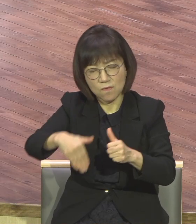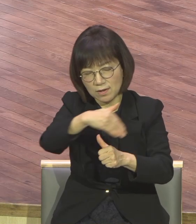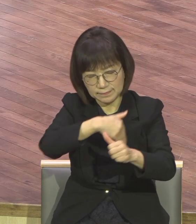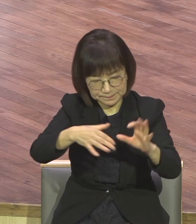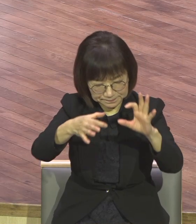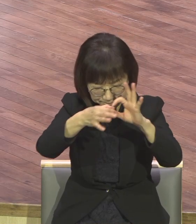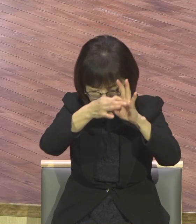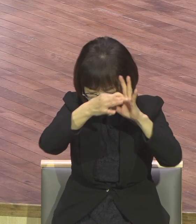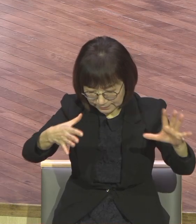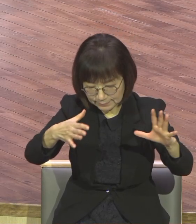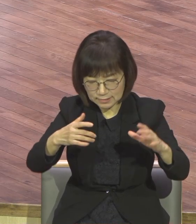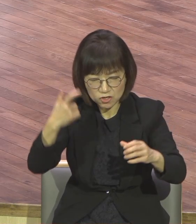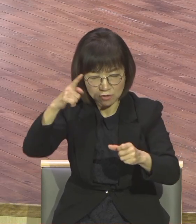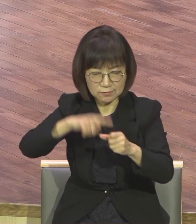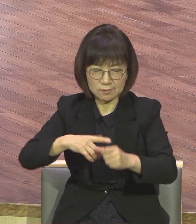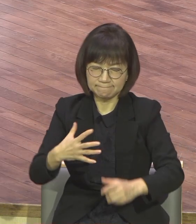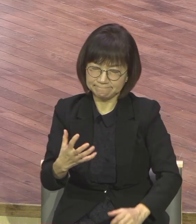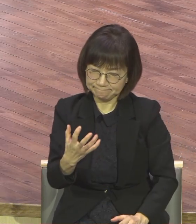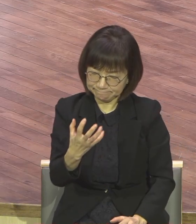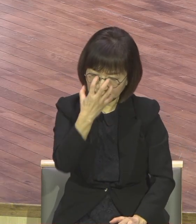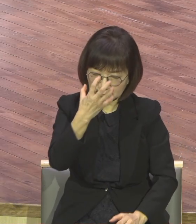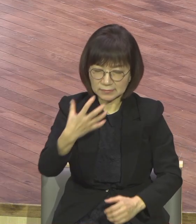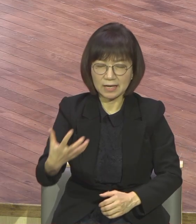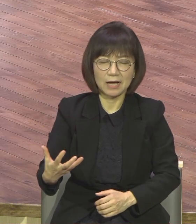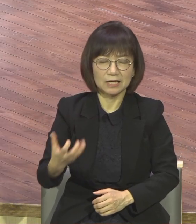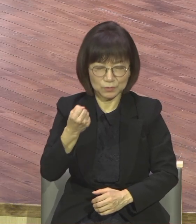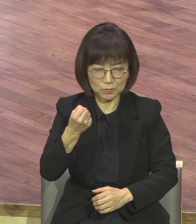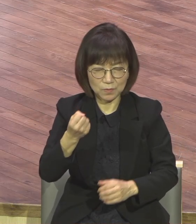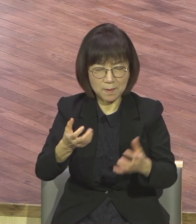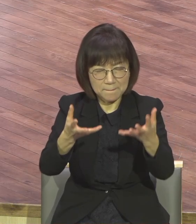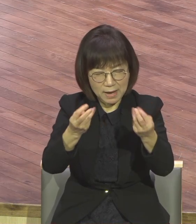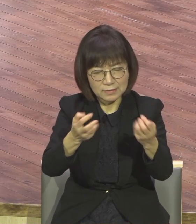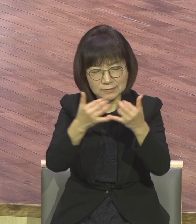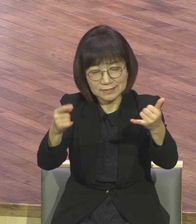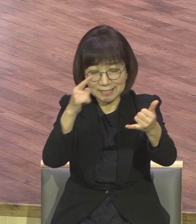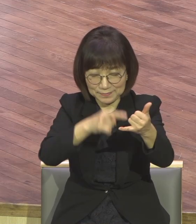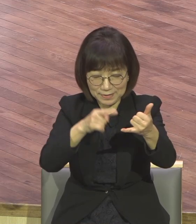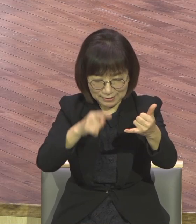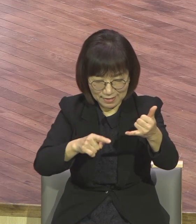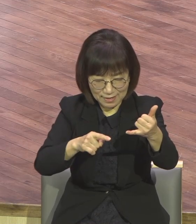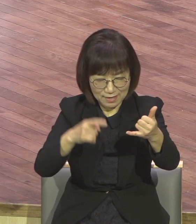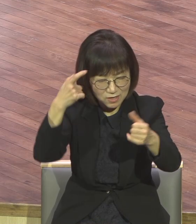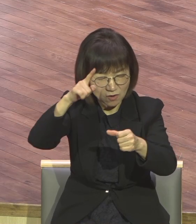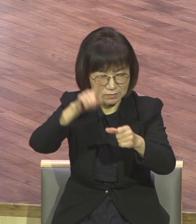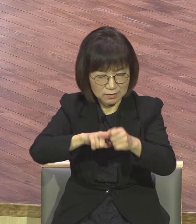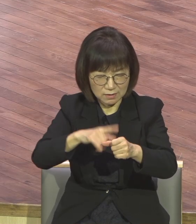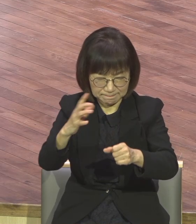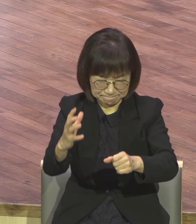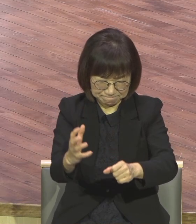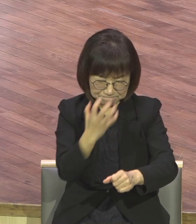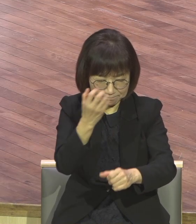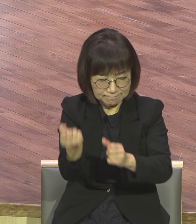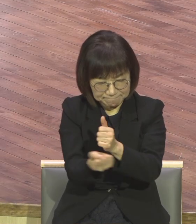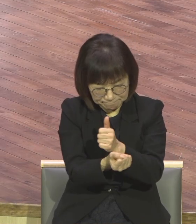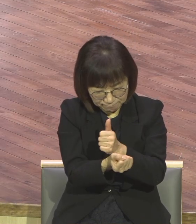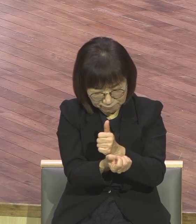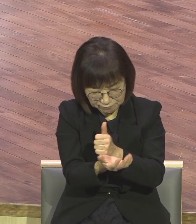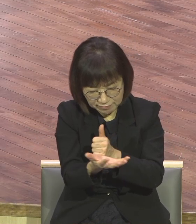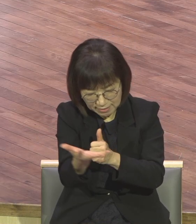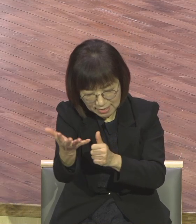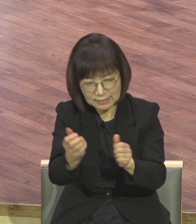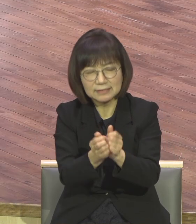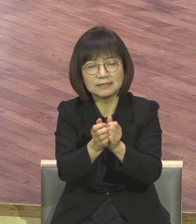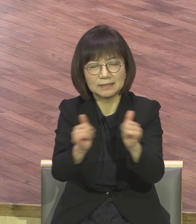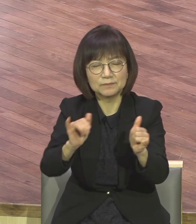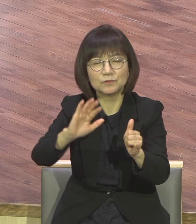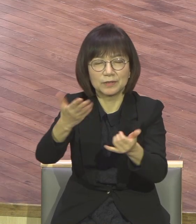뛰어넘어서 영적 품격을 가지고 많은 사람들 앞에 영적 노블레스 오블리주의 삶을 사는 하나님의